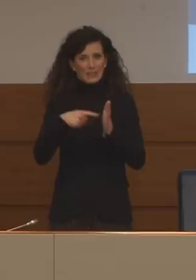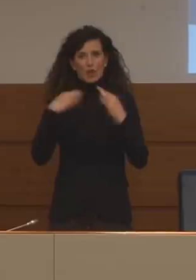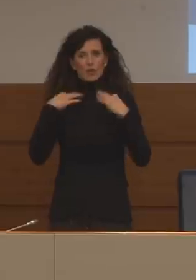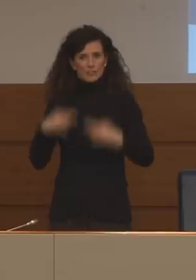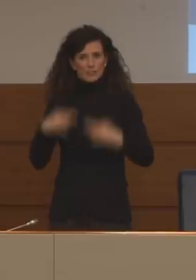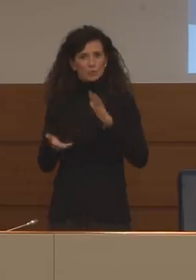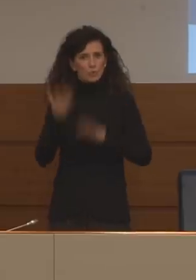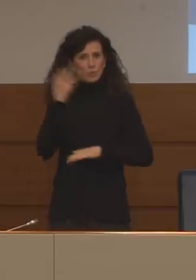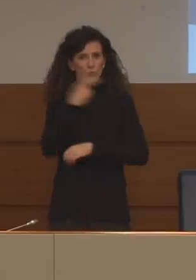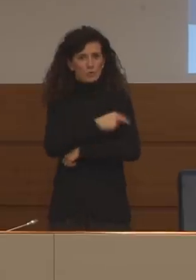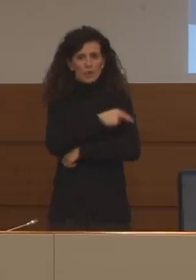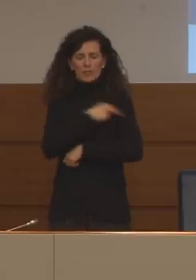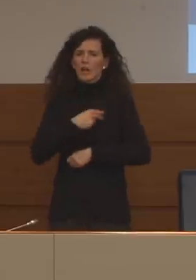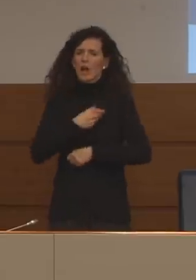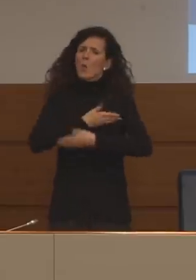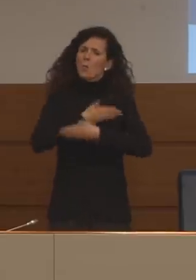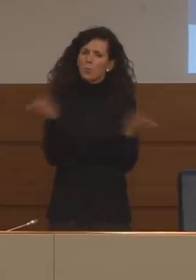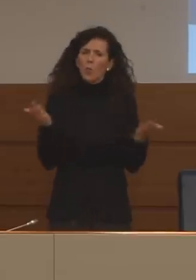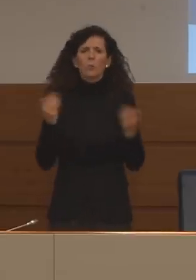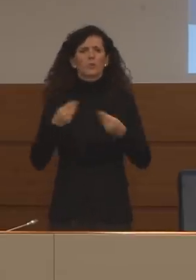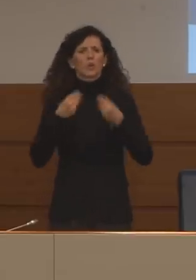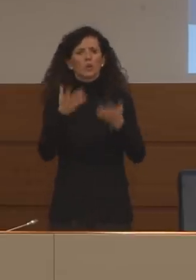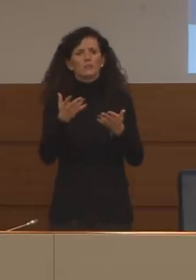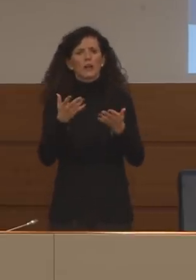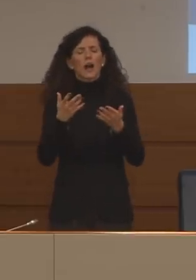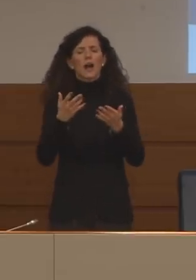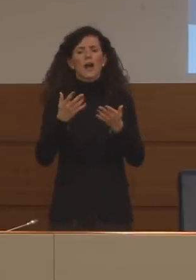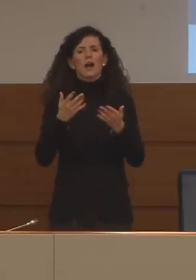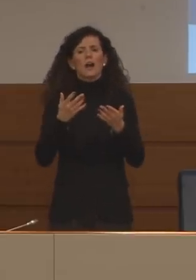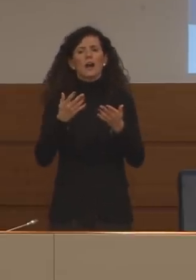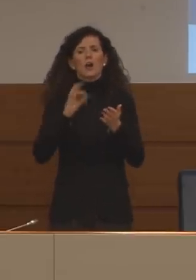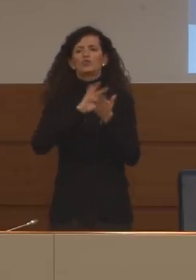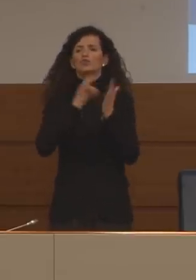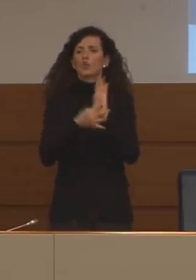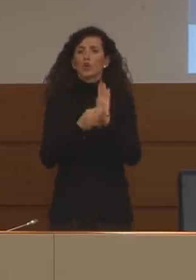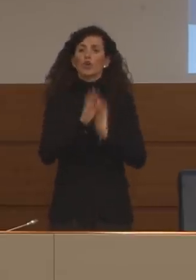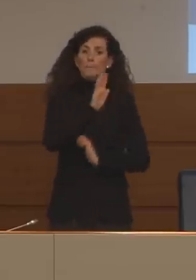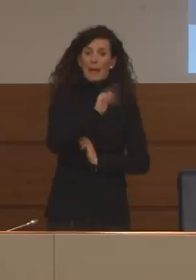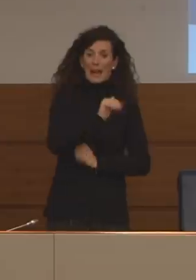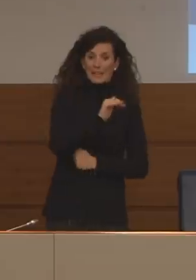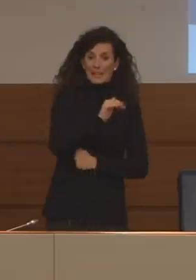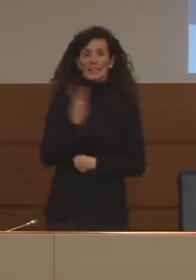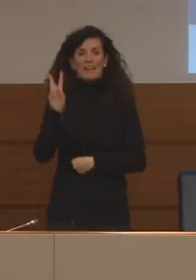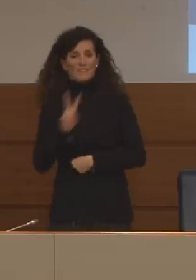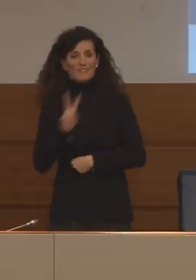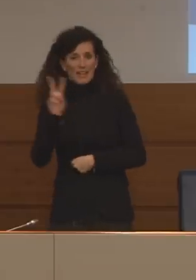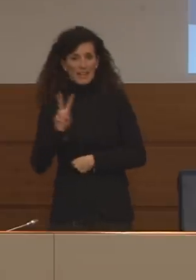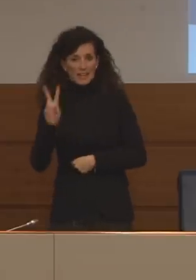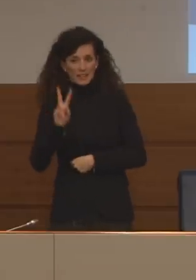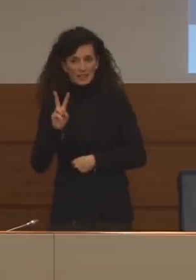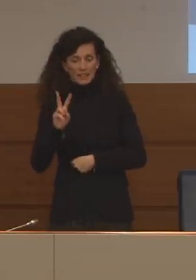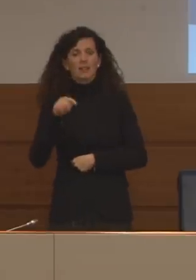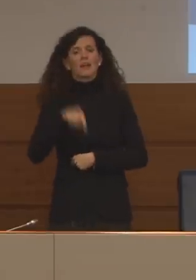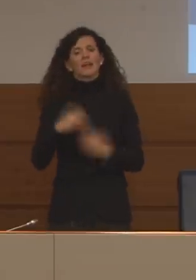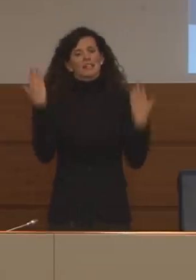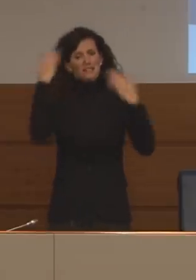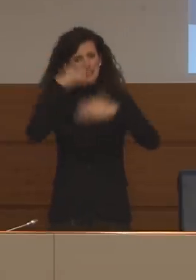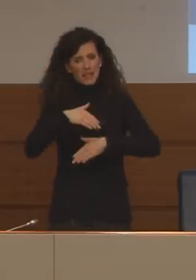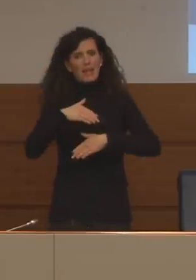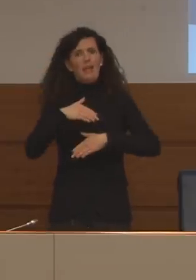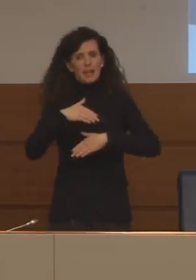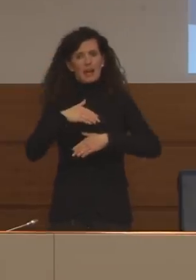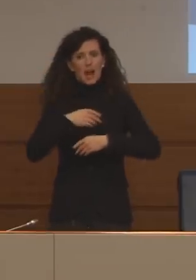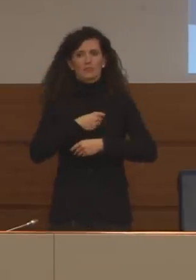pubblicato reso disponibile il martedì e il venerdì stasera lo renderemo disponibile